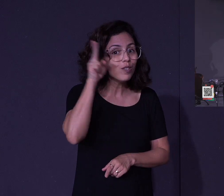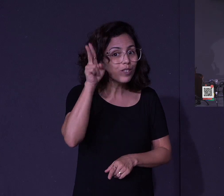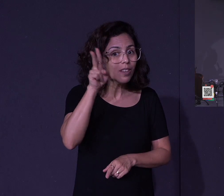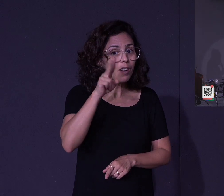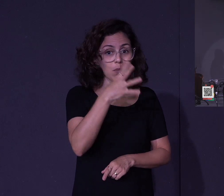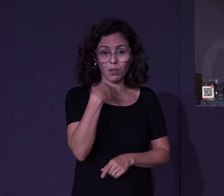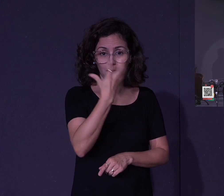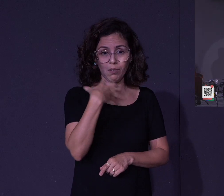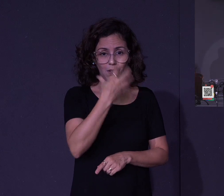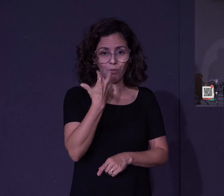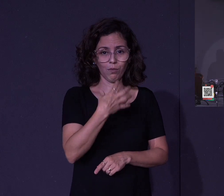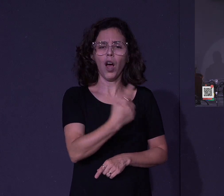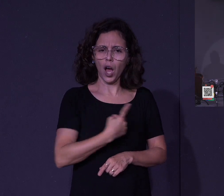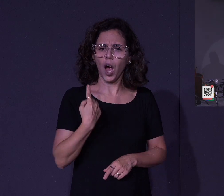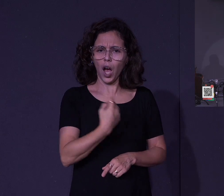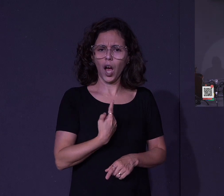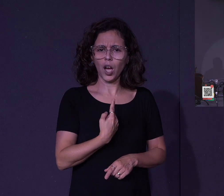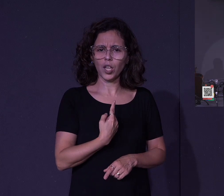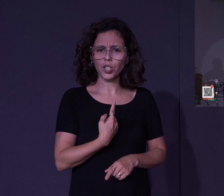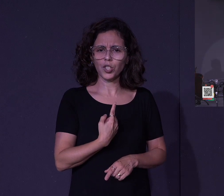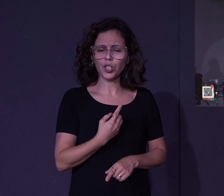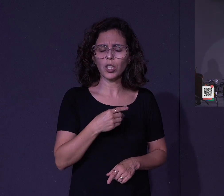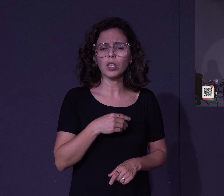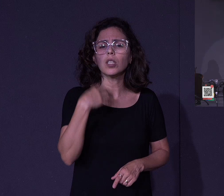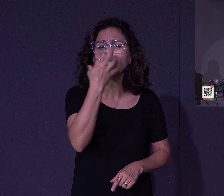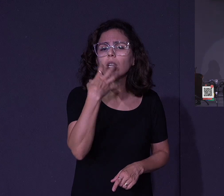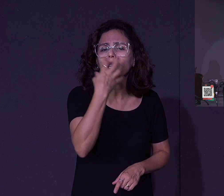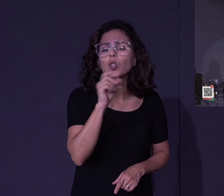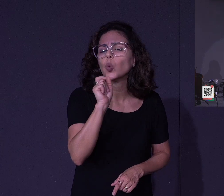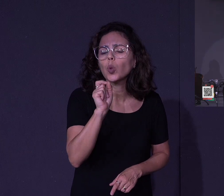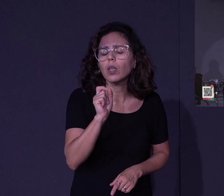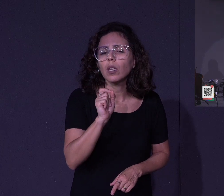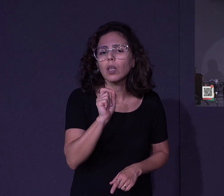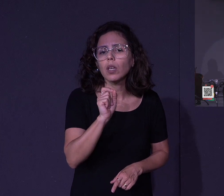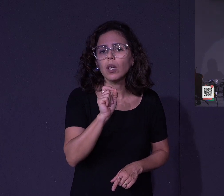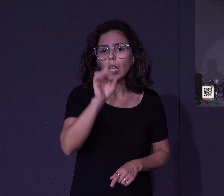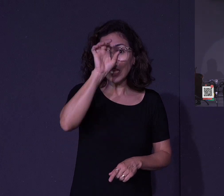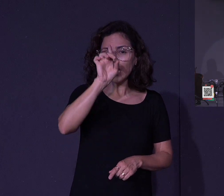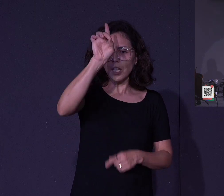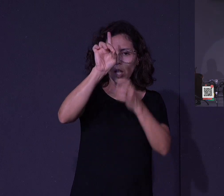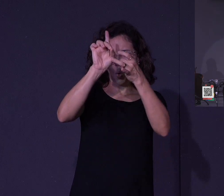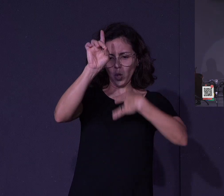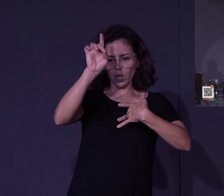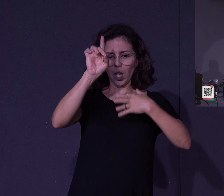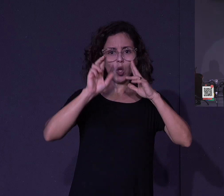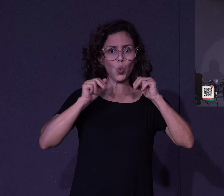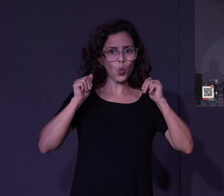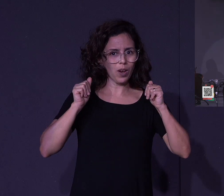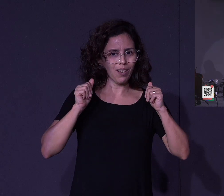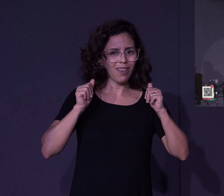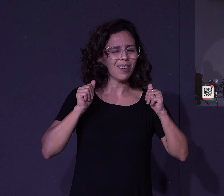Na hora da angústia, o texto diz que eu posso passar por angústias e você também. Sim ou não? Porque Ele é